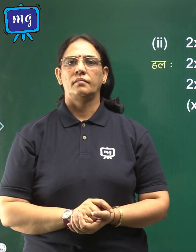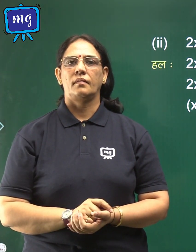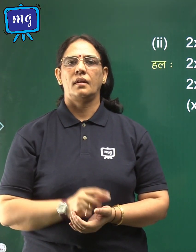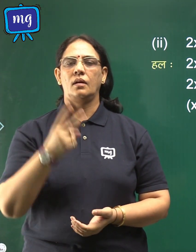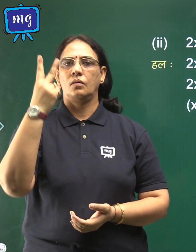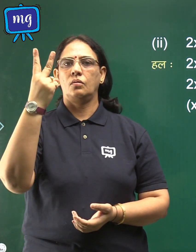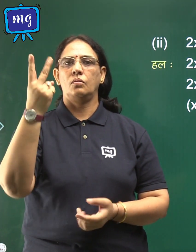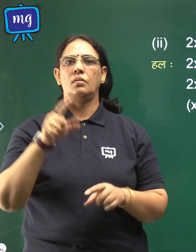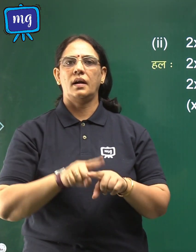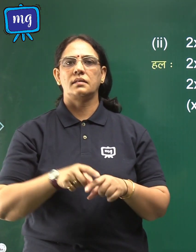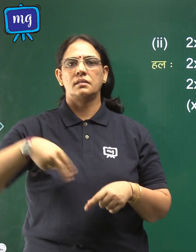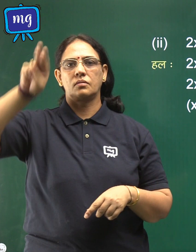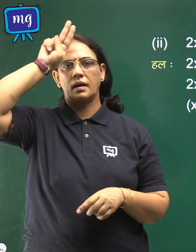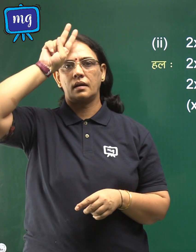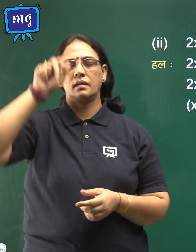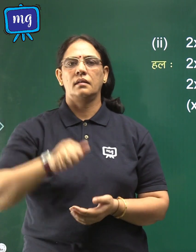2x²